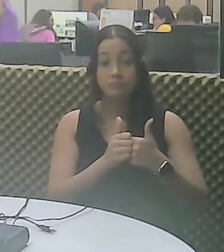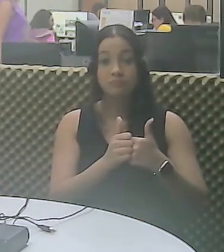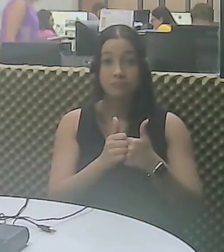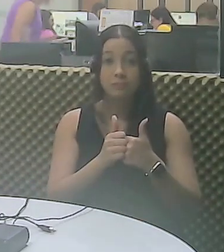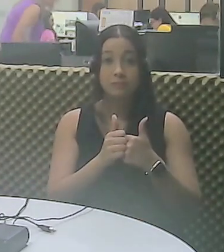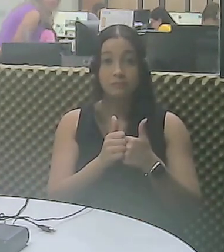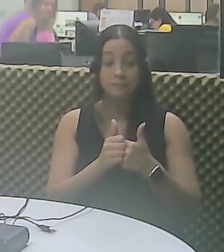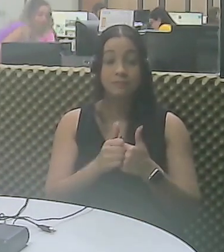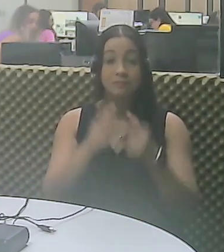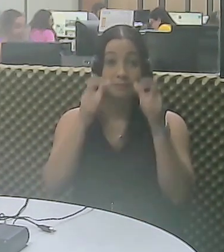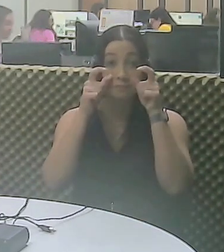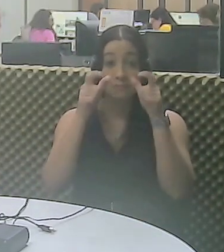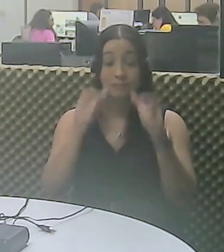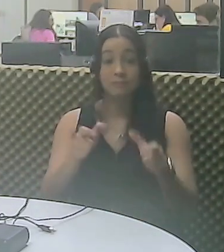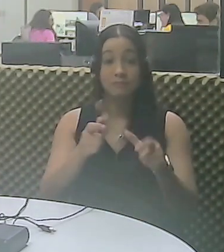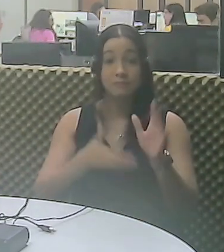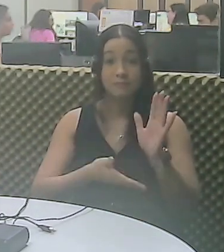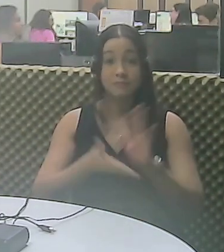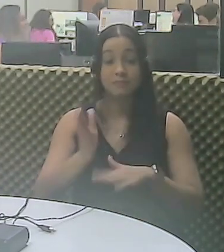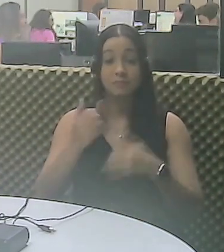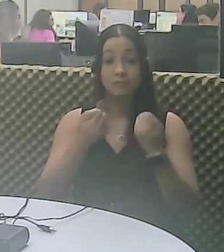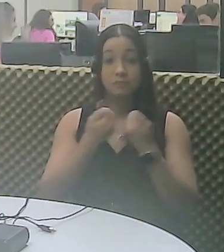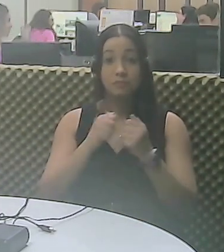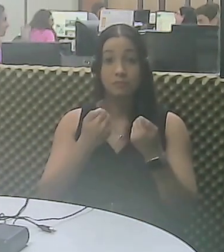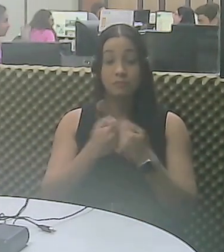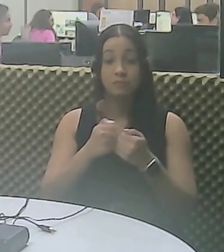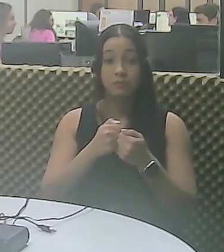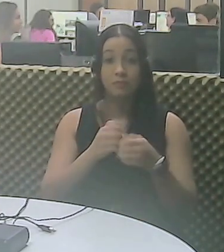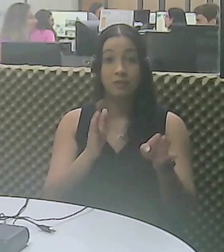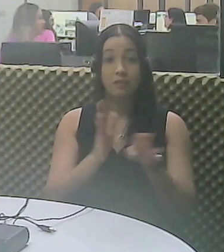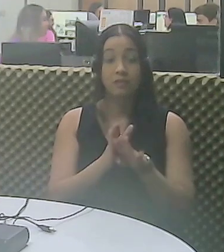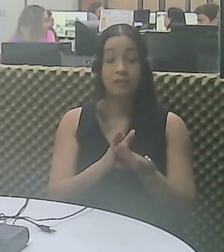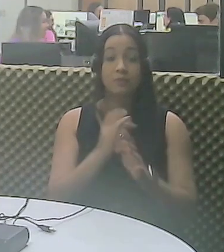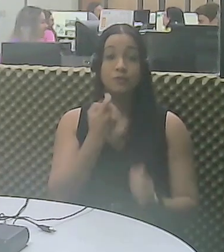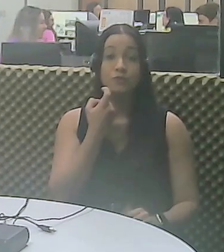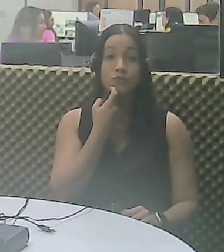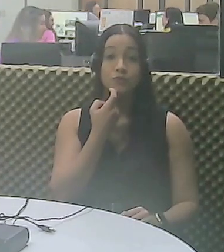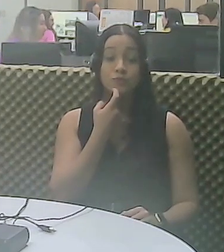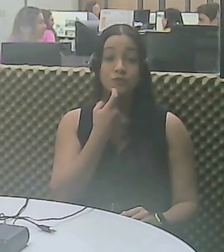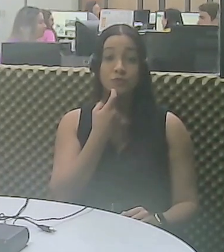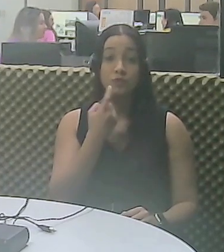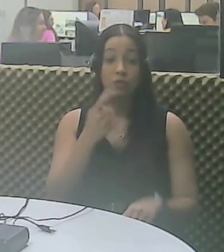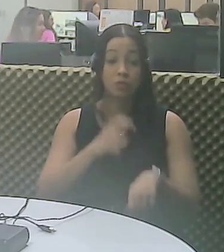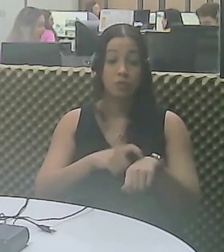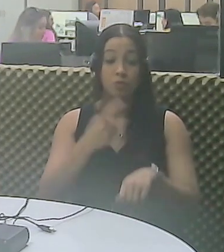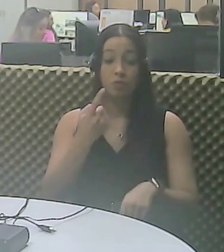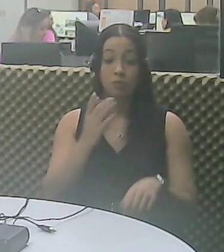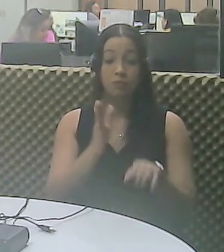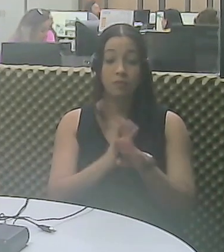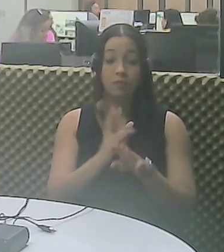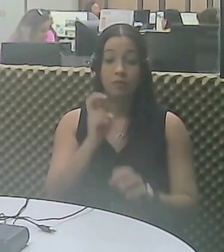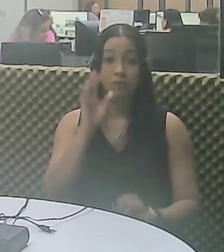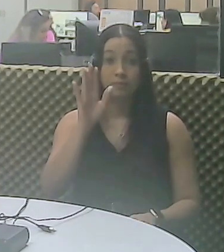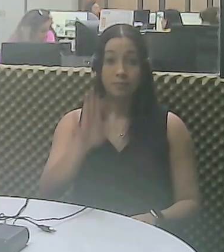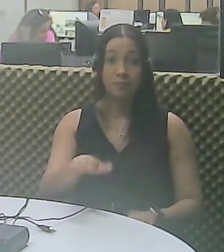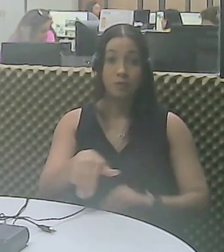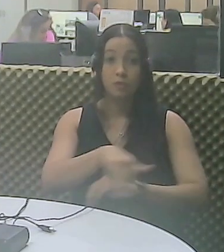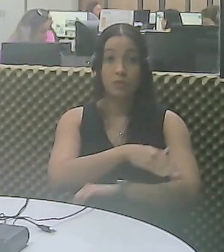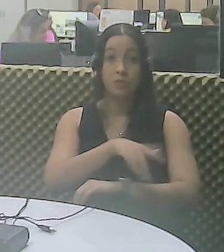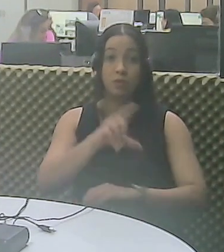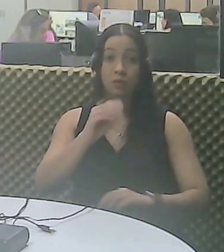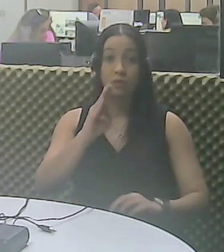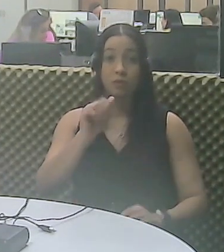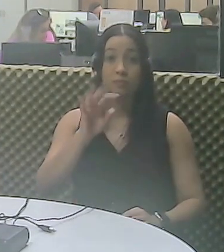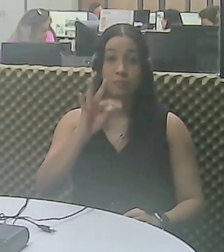inscrever, os interessados devem procurar o Ônibus Meu Ofício até sexta-feira, entre 1 e 5 da tarde, na Alameda